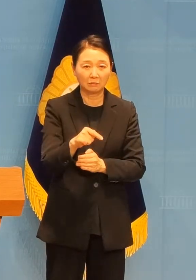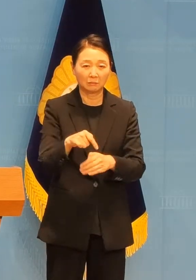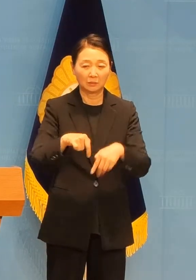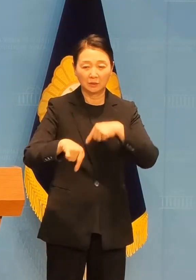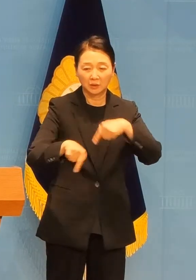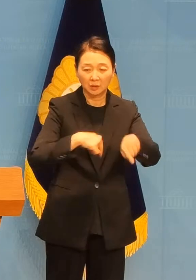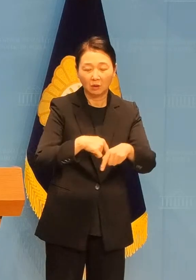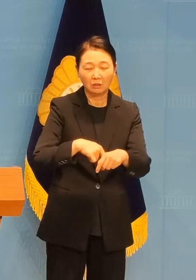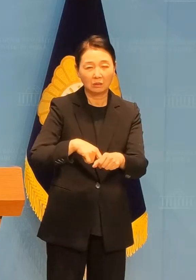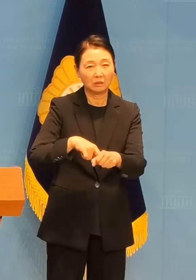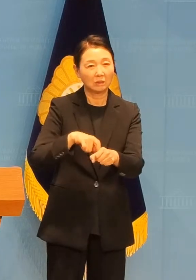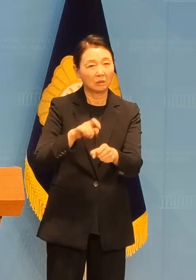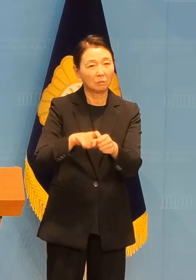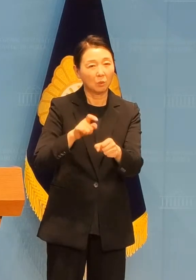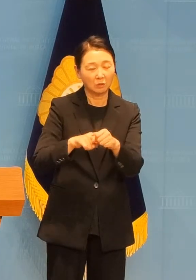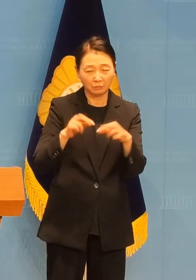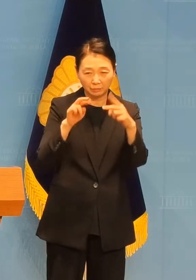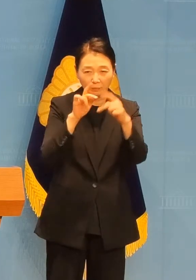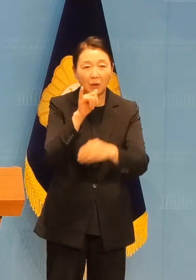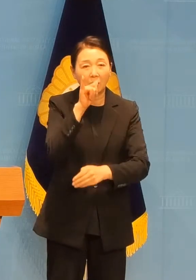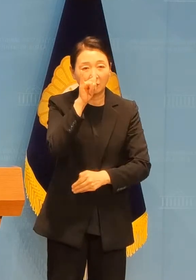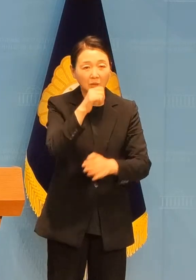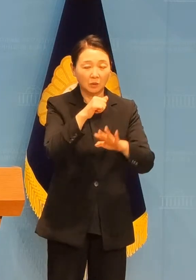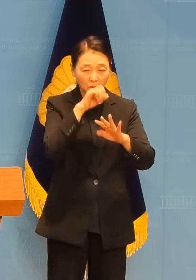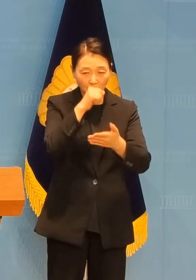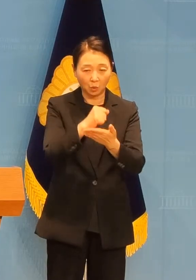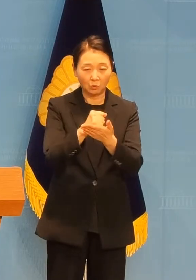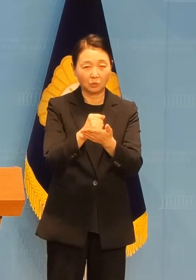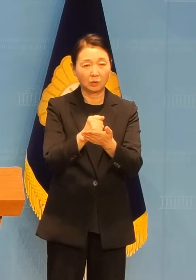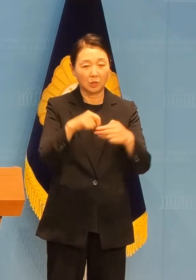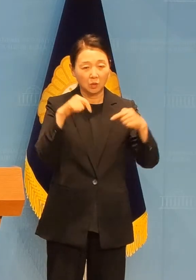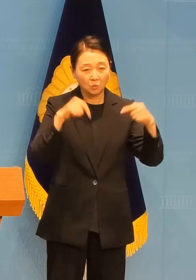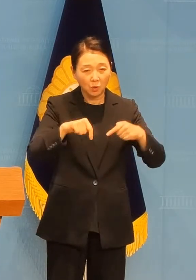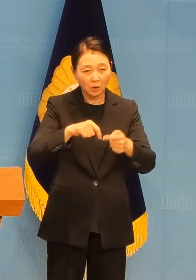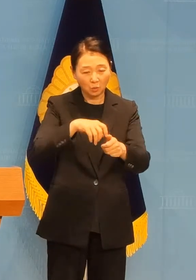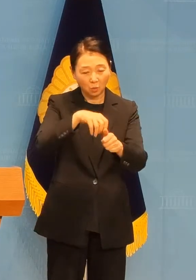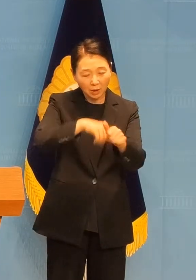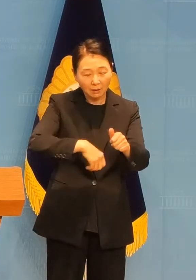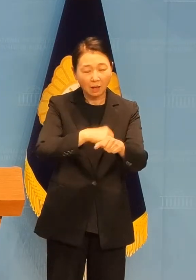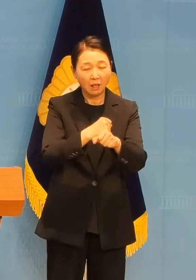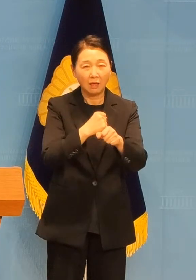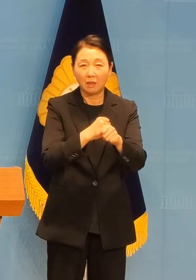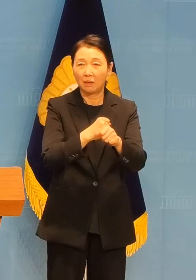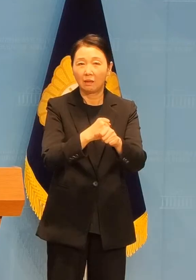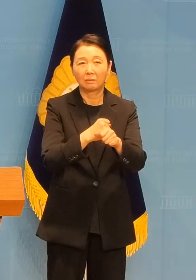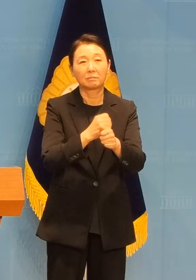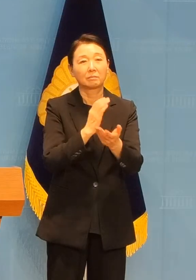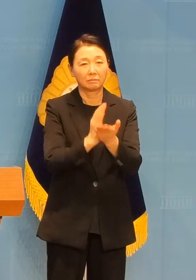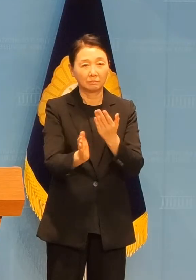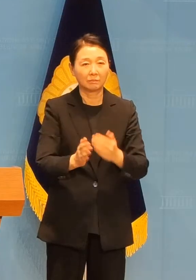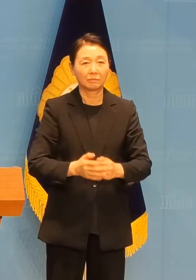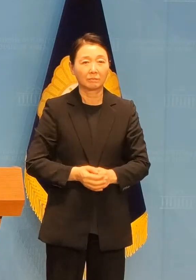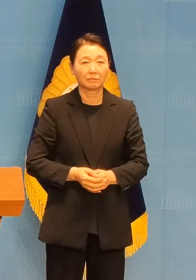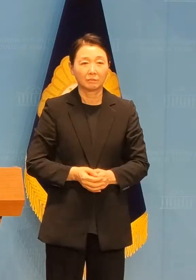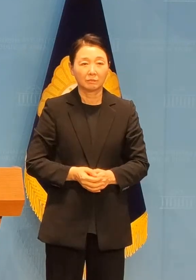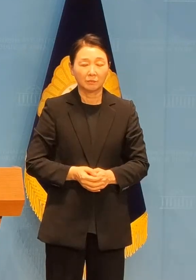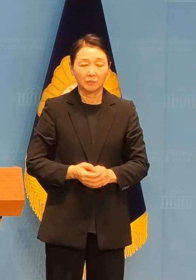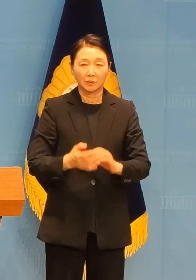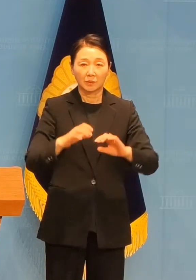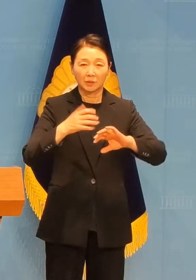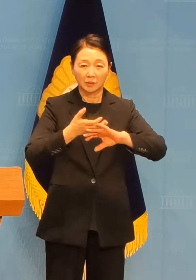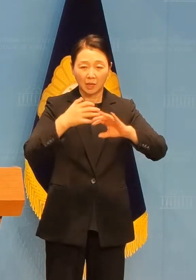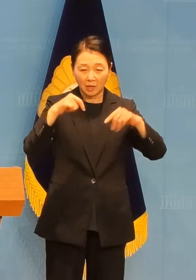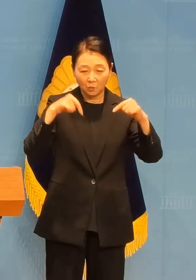소재로 삼아 대통령의 정상 외교를 깎아내리는 행태는 매우 부적절합니다. 외교는